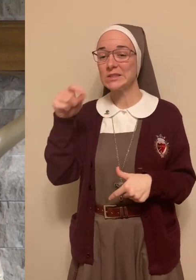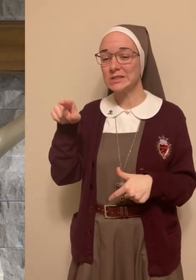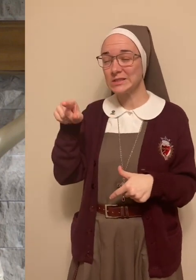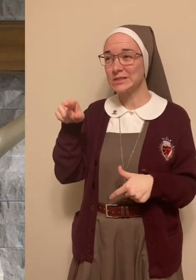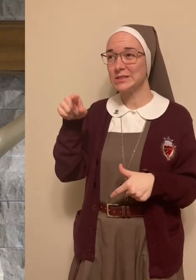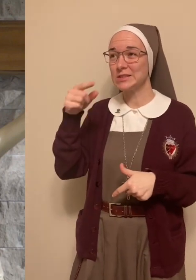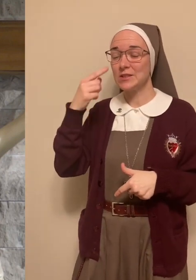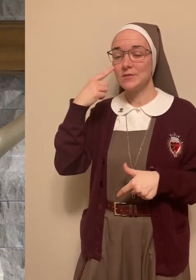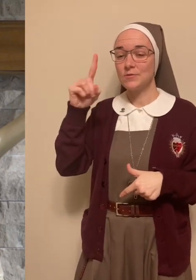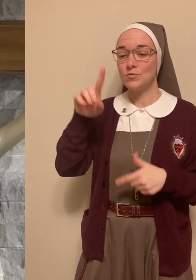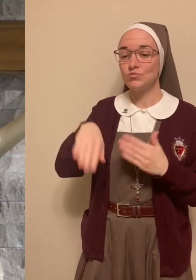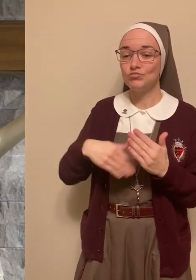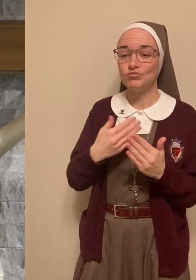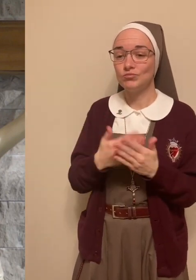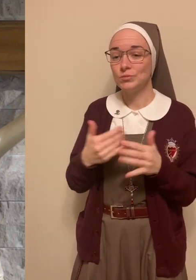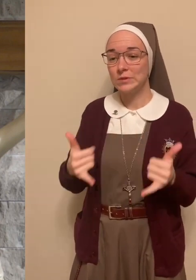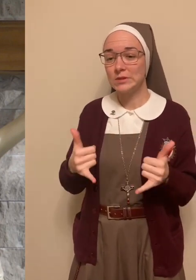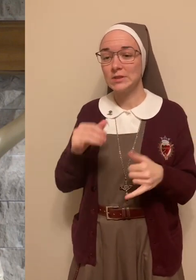que la Virgen de Guadalupe